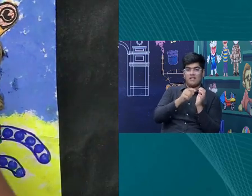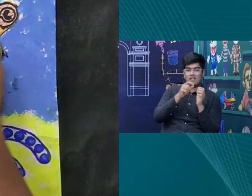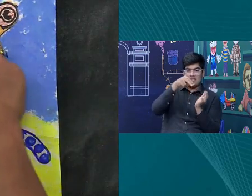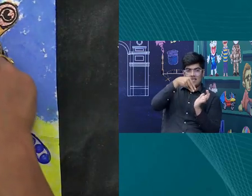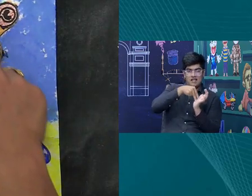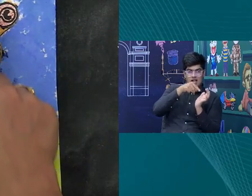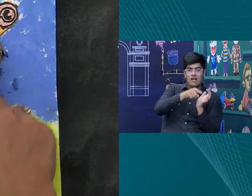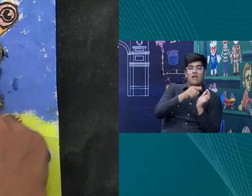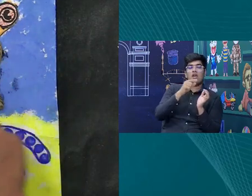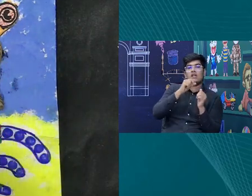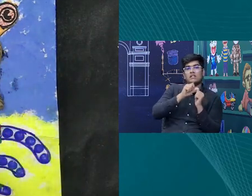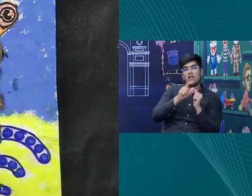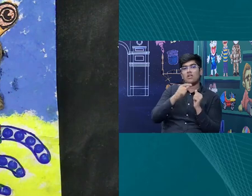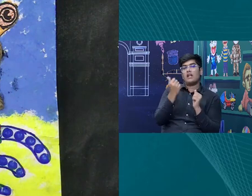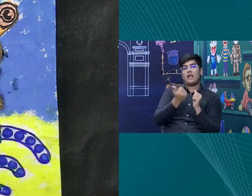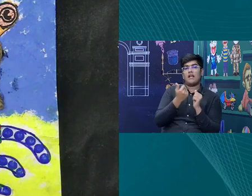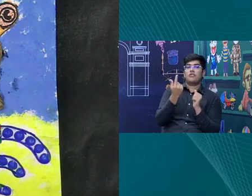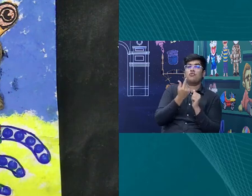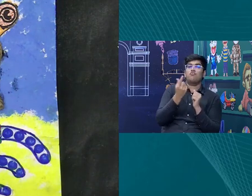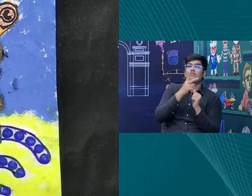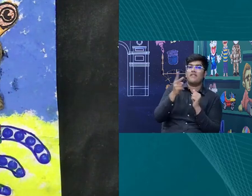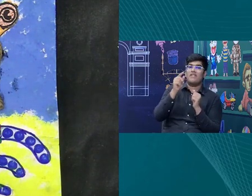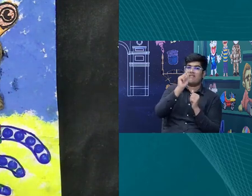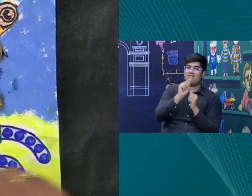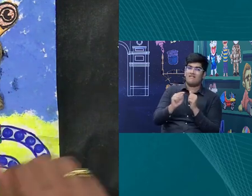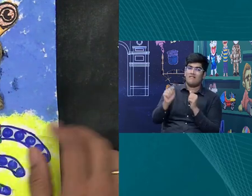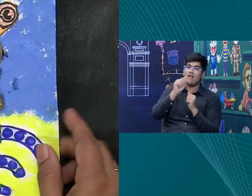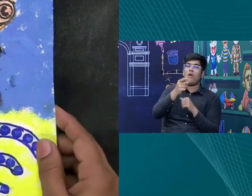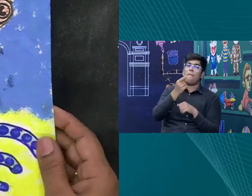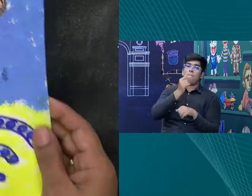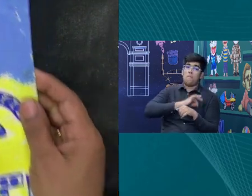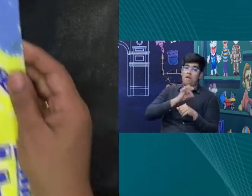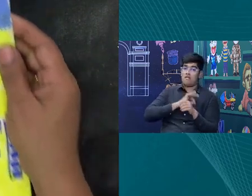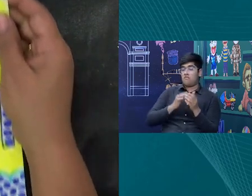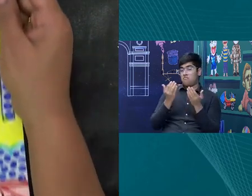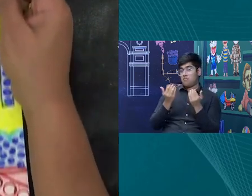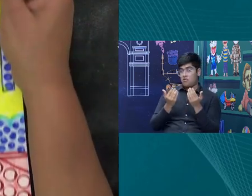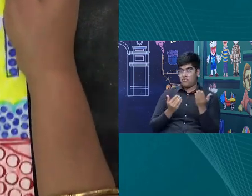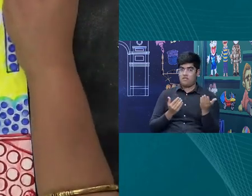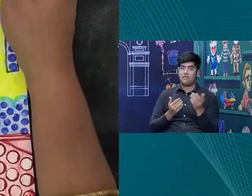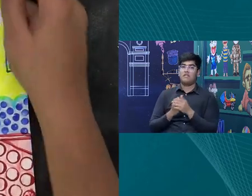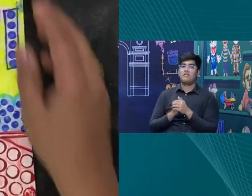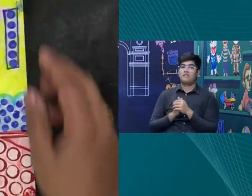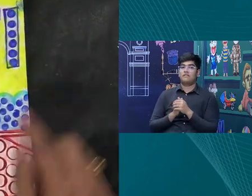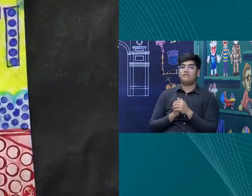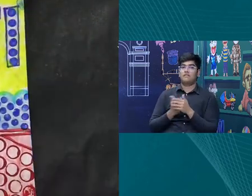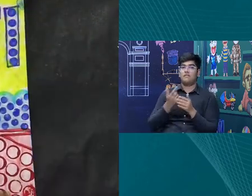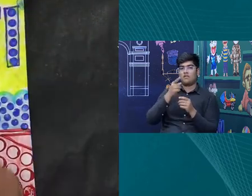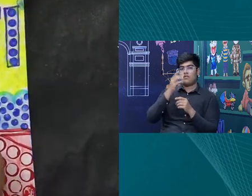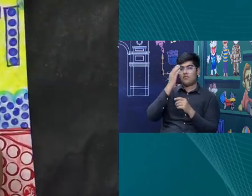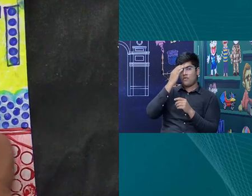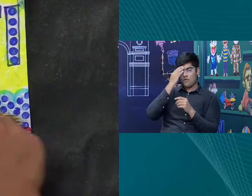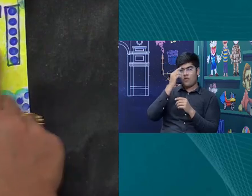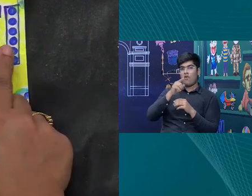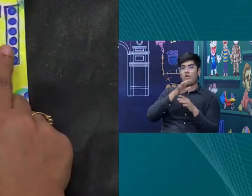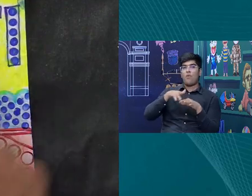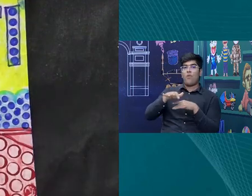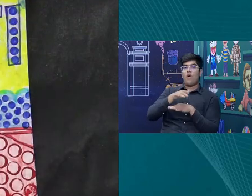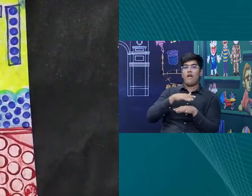साधनों को इस्तमाल करके अपने आमदनी कर सकता है, जैसे आप देखते हूं कि हम सीडी दर सीडी वाइफाई